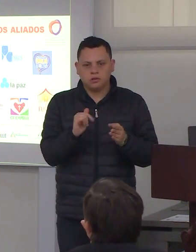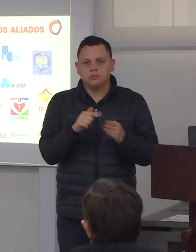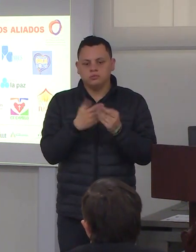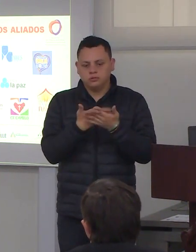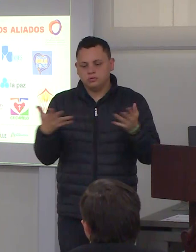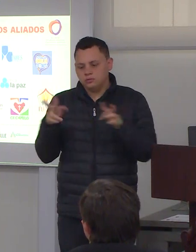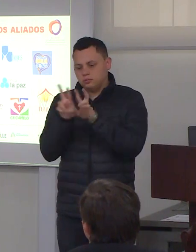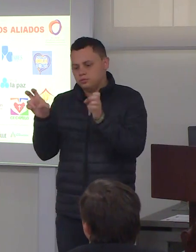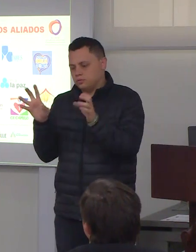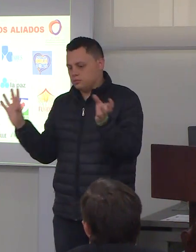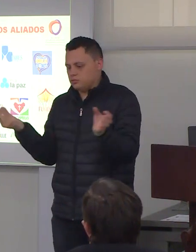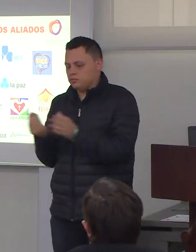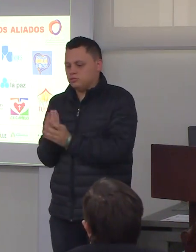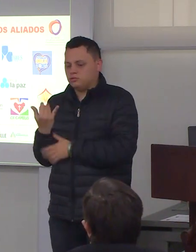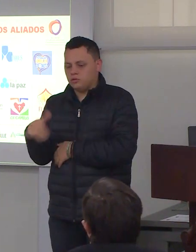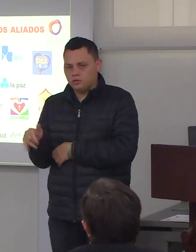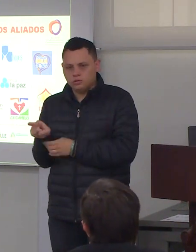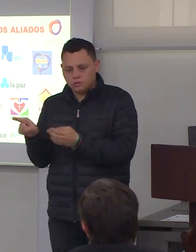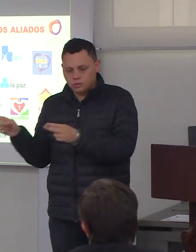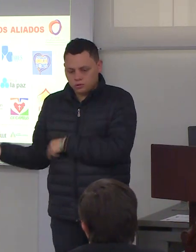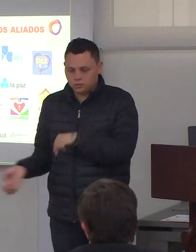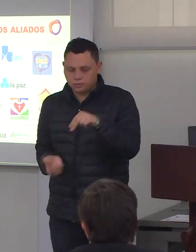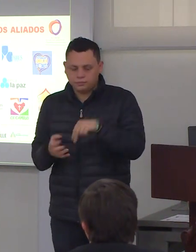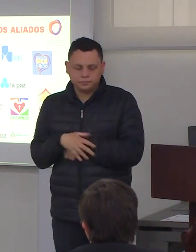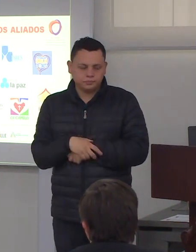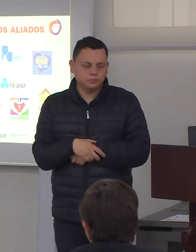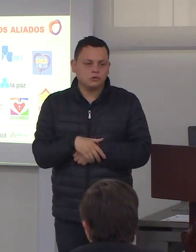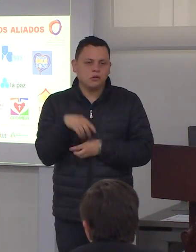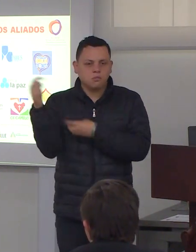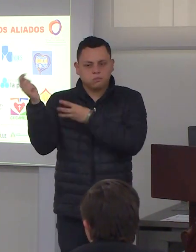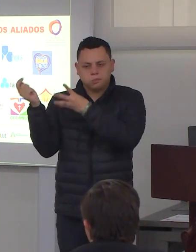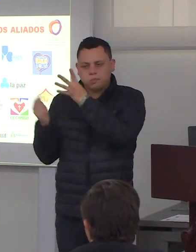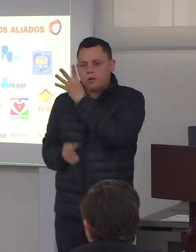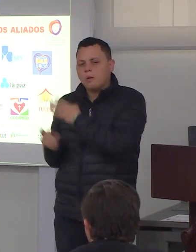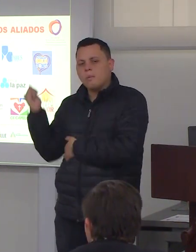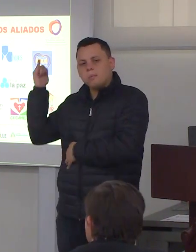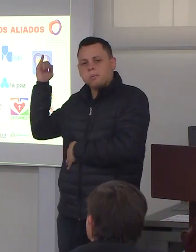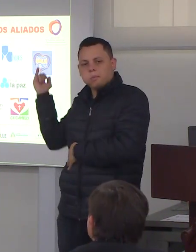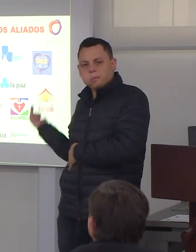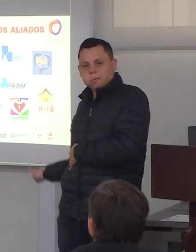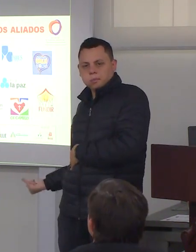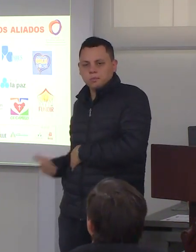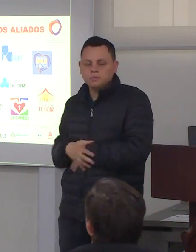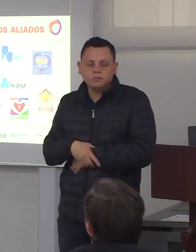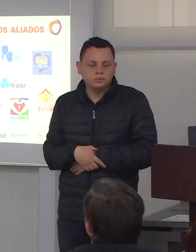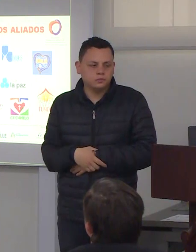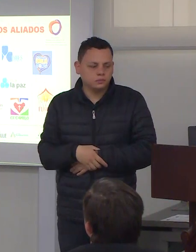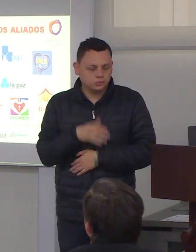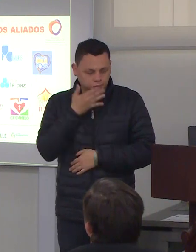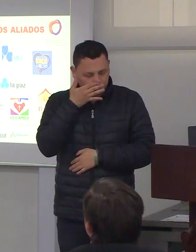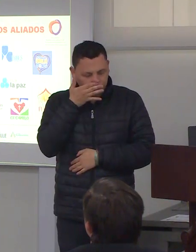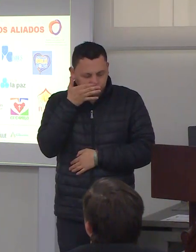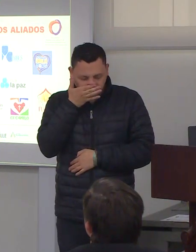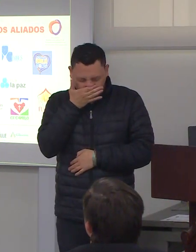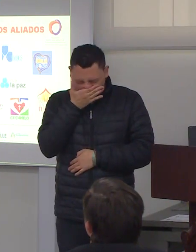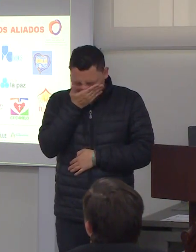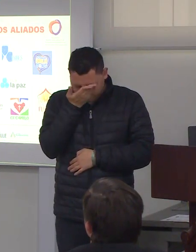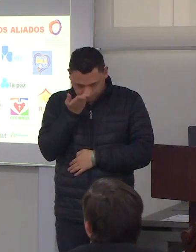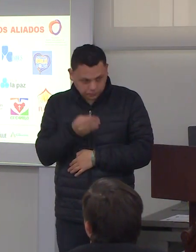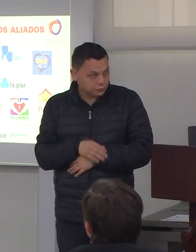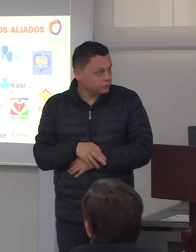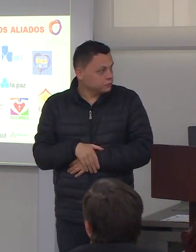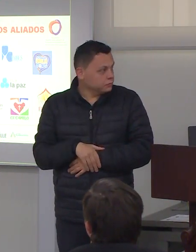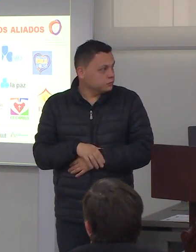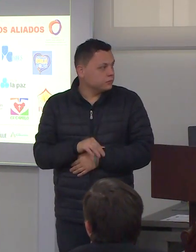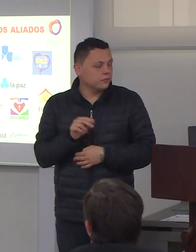materia de inclusión educativa. Acá se encuentran algunas, realmente pues falta más espacio para todas, porque estas son como las que